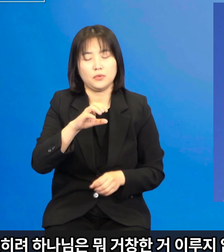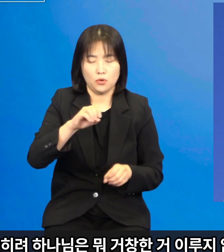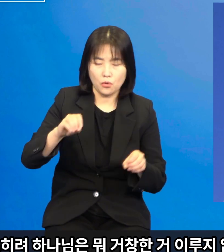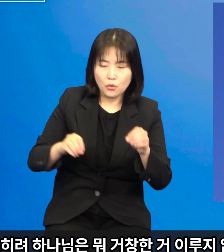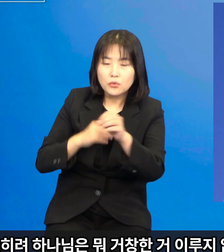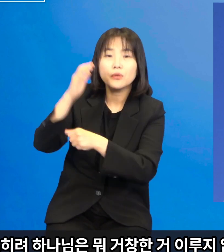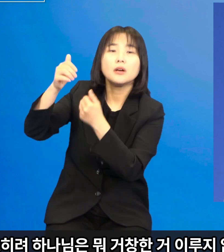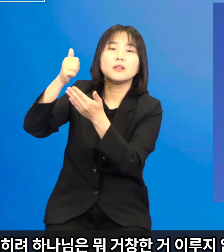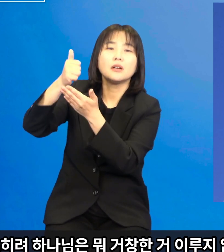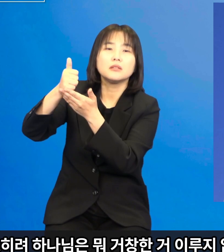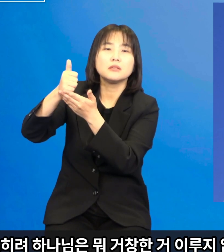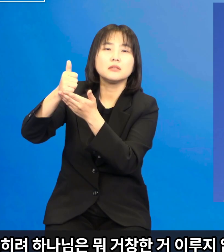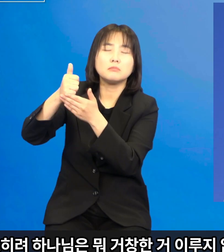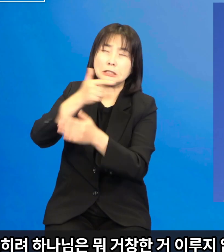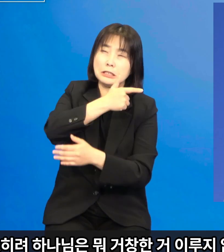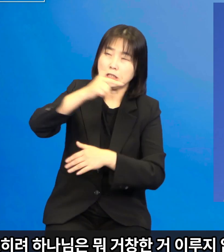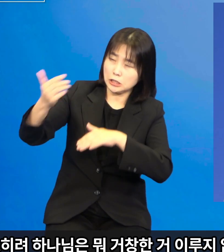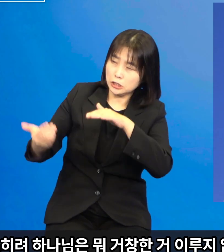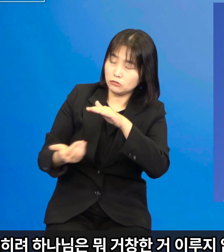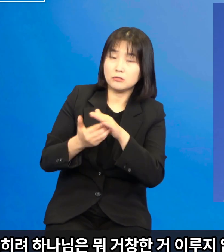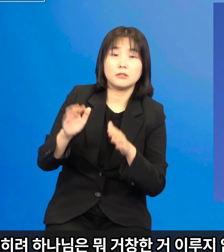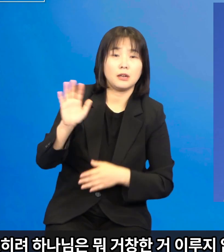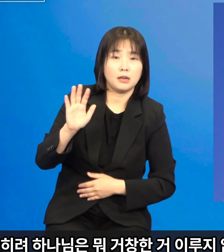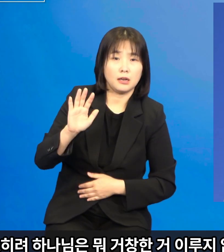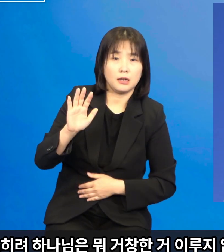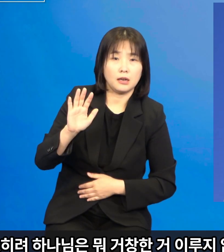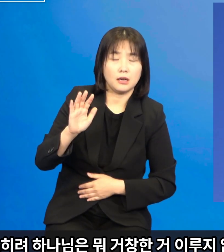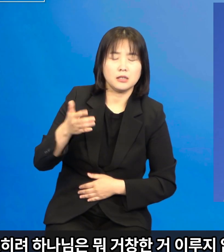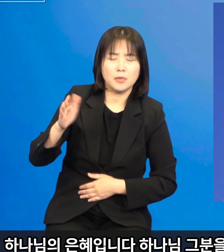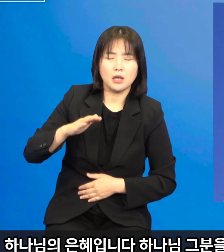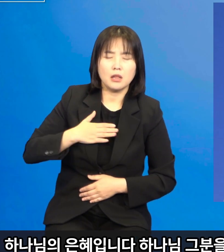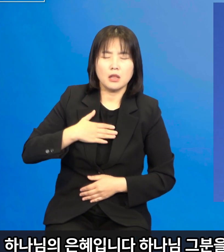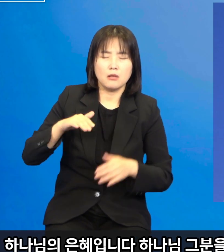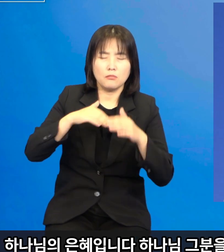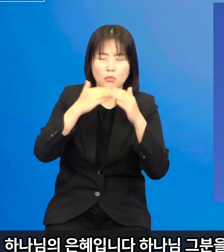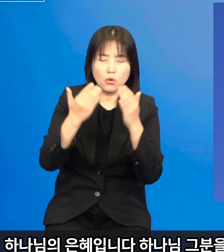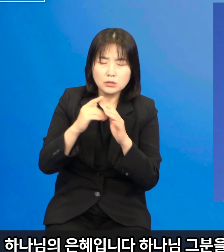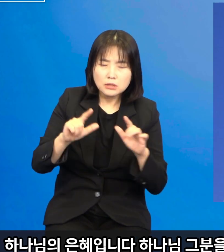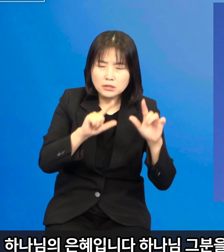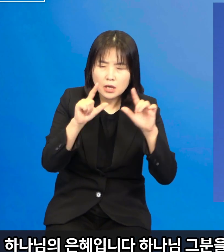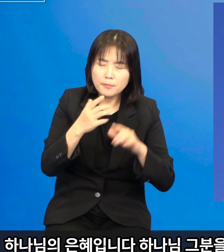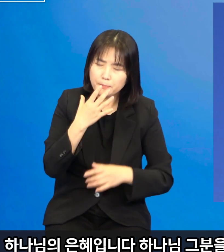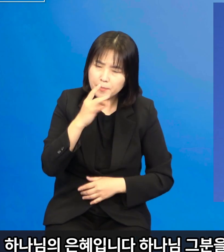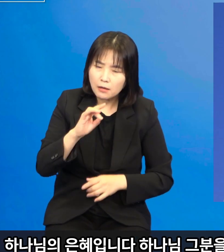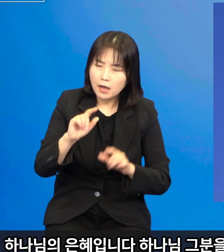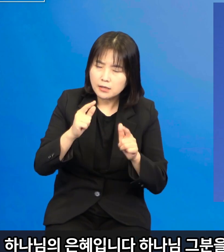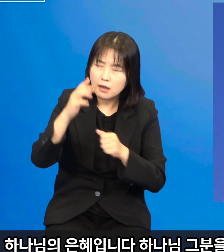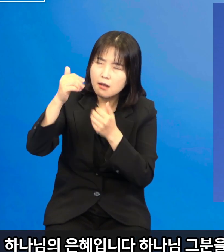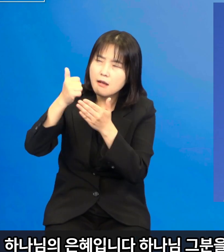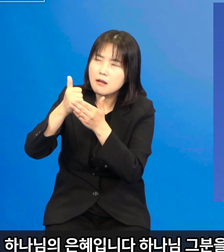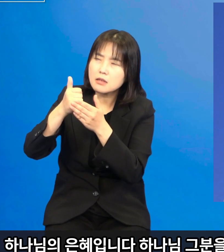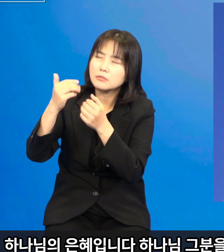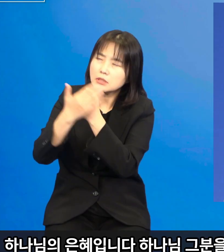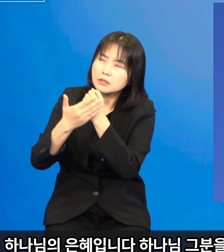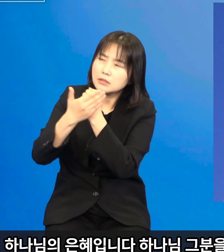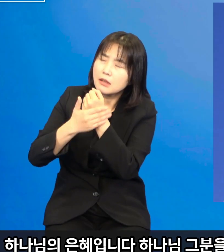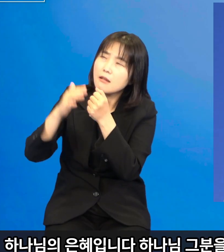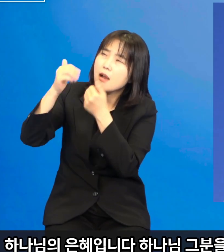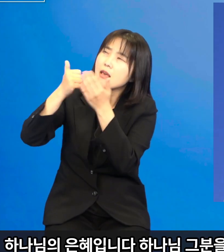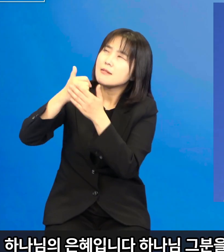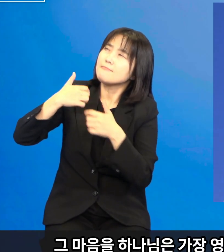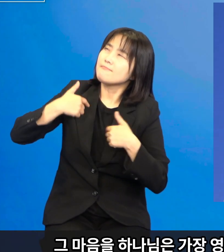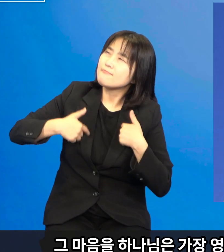하나님은 뭐 거창한 거 이루지 않아도 내 모든 삶이 당연한 것이 아니라 하나님의 은혜입니다. 하나님을, 그분을 기뻐하고